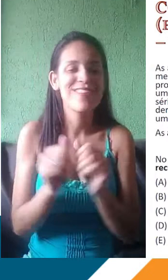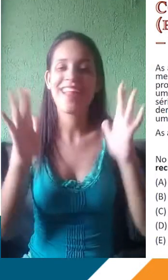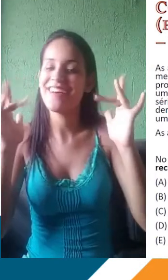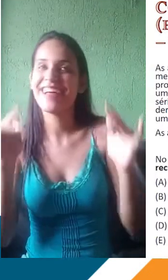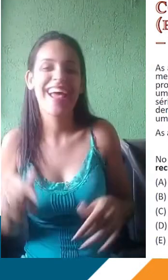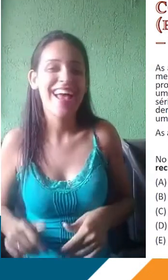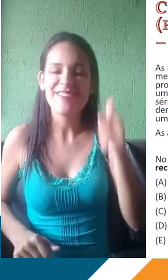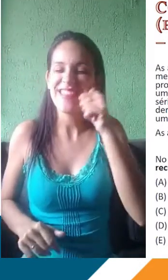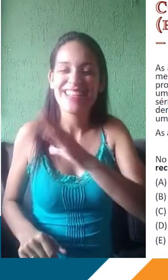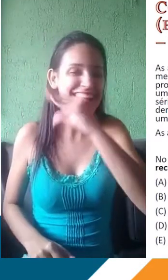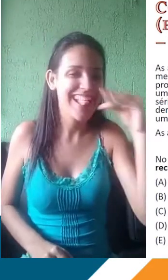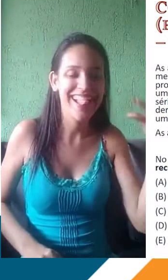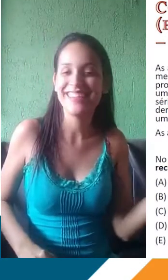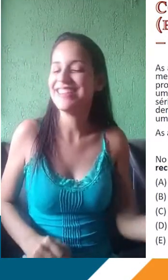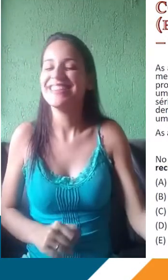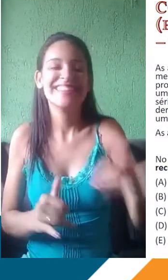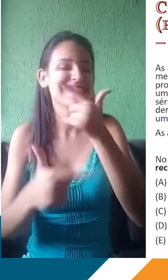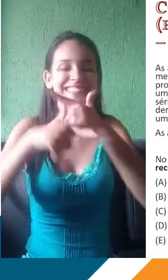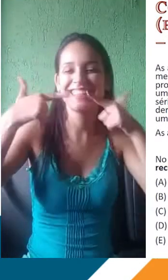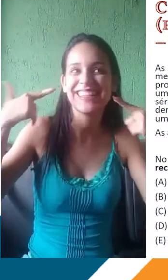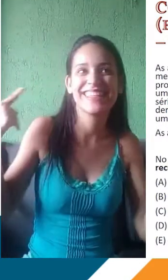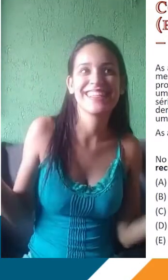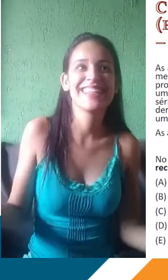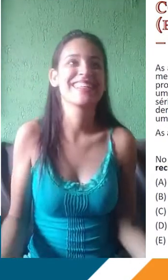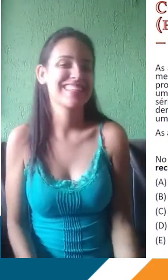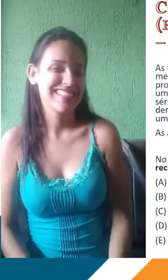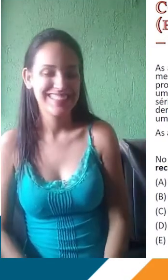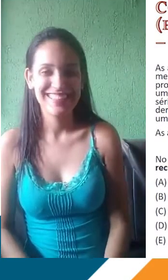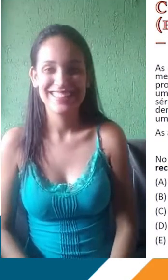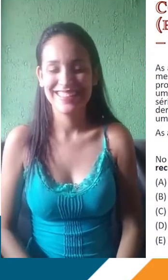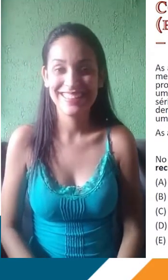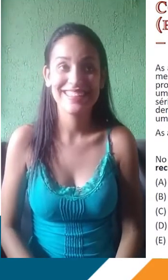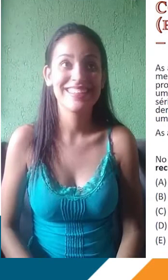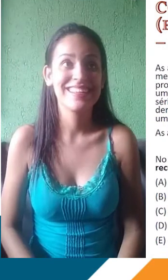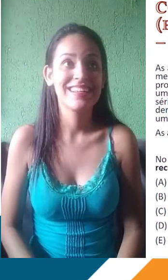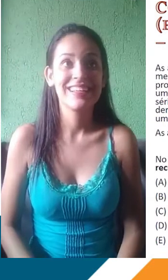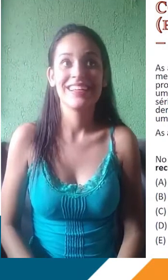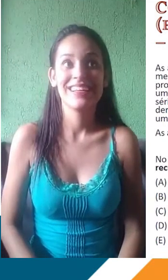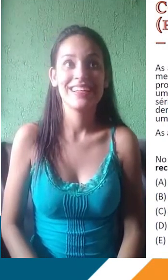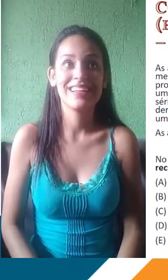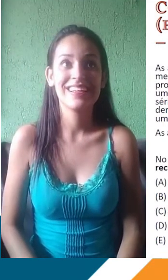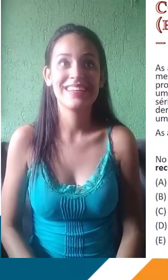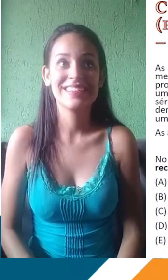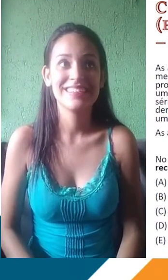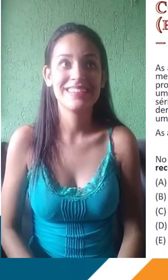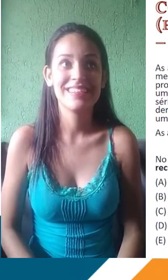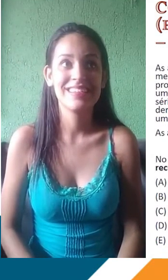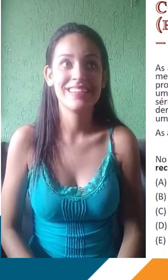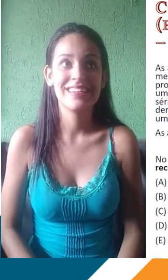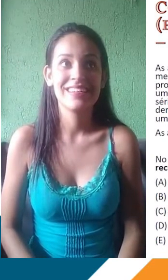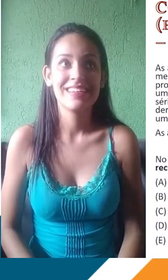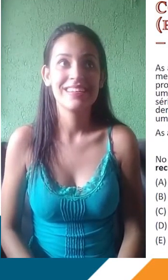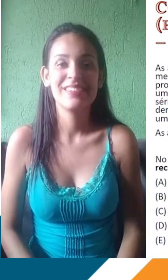estão sempre rindo, comentando o besouro que entrou na classe e pousou no vestido da professora. Essas meninas, essas